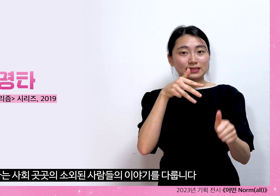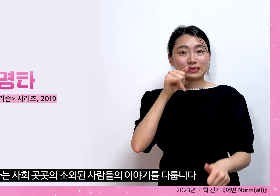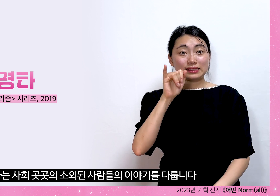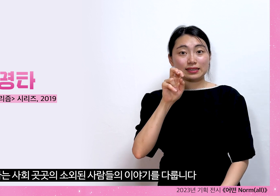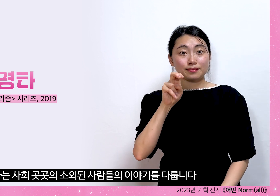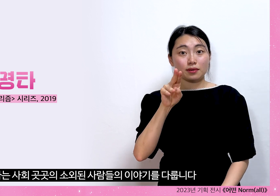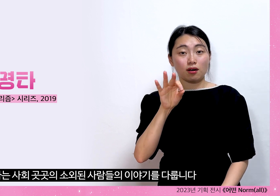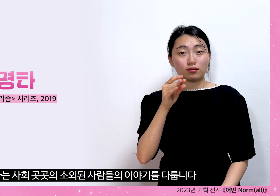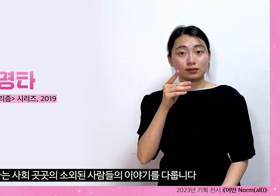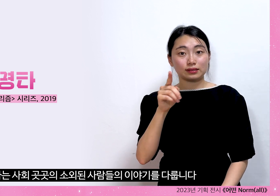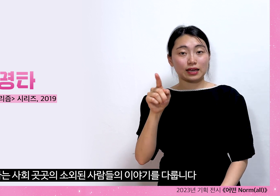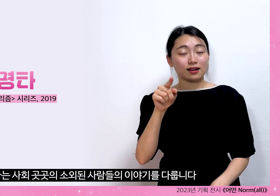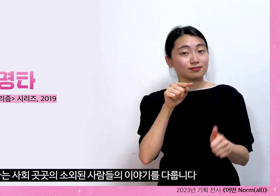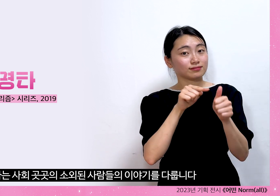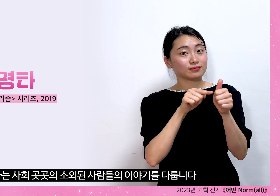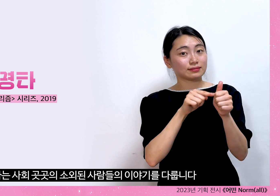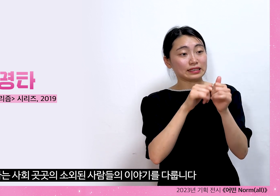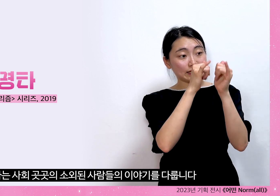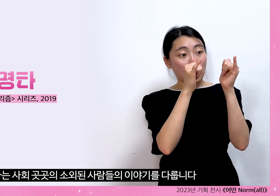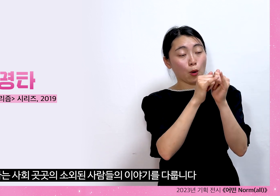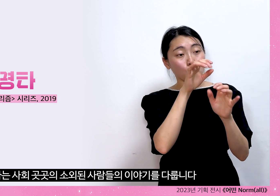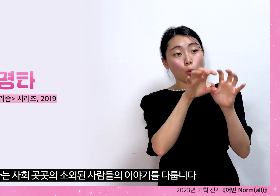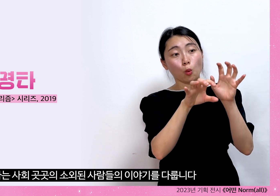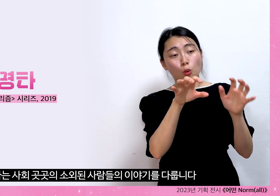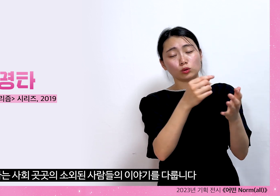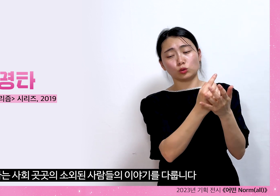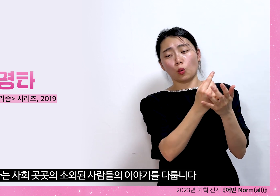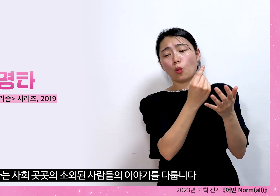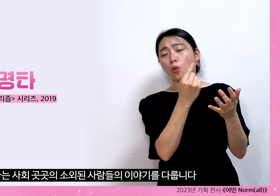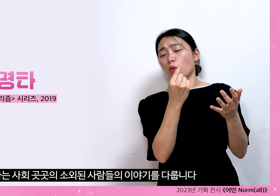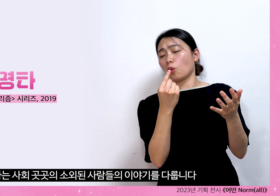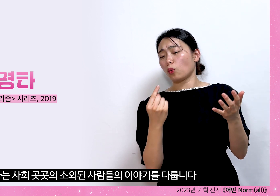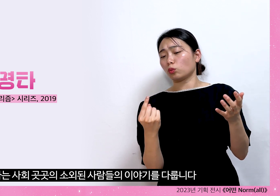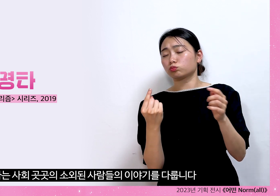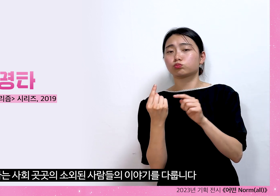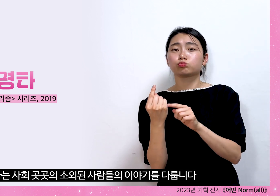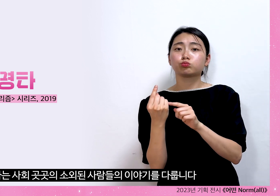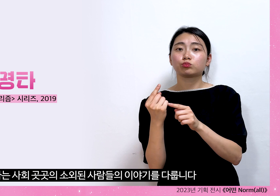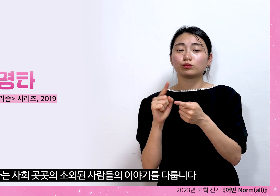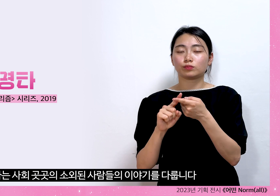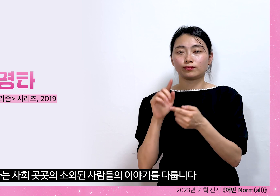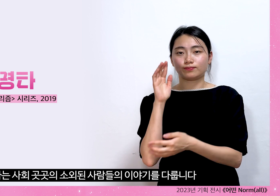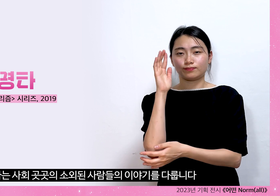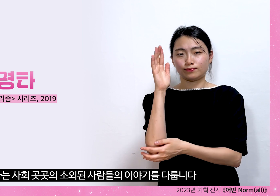치명타는 사회 곳곳에 소외된 사람들의 이야기를 다룹니다.